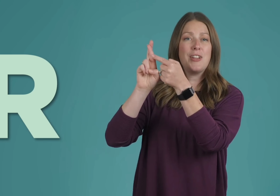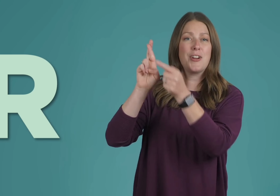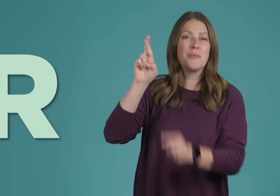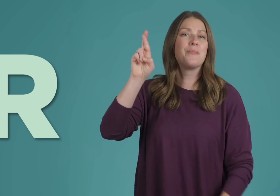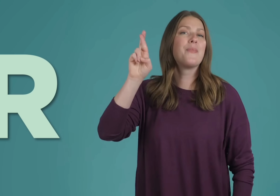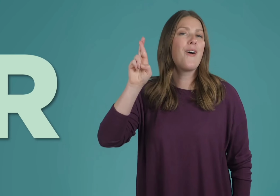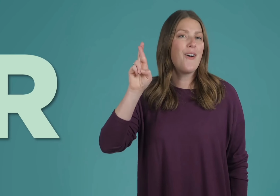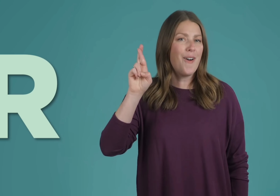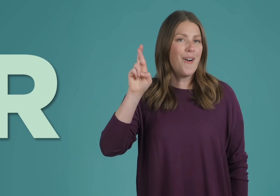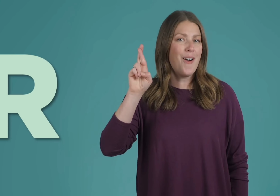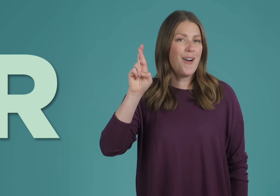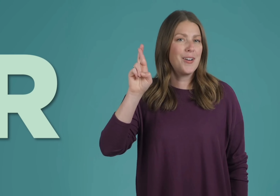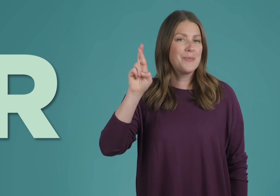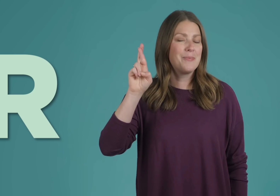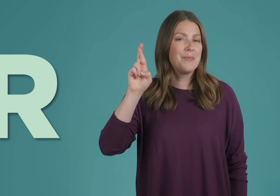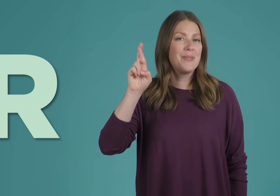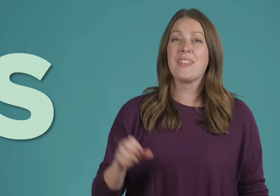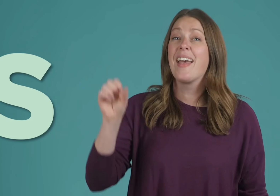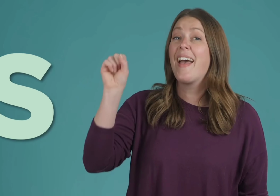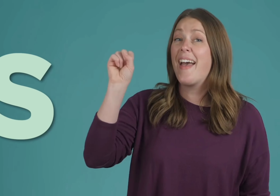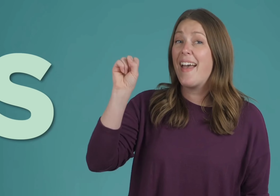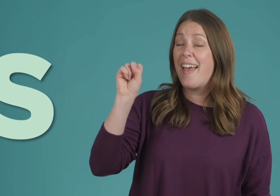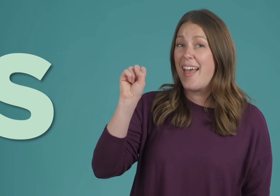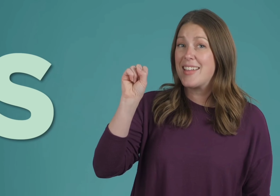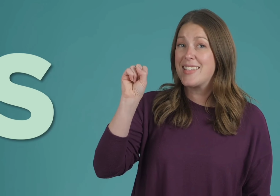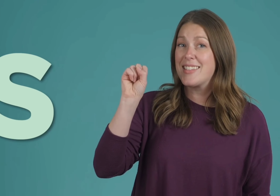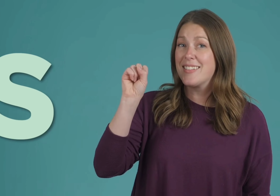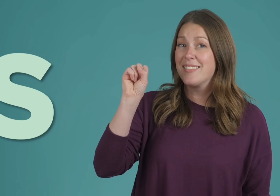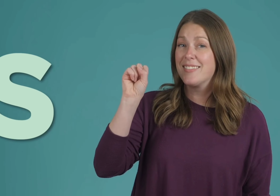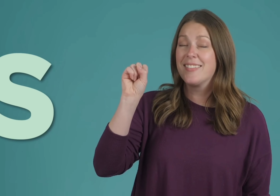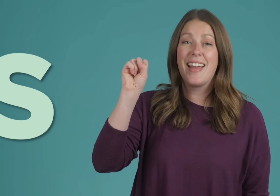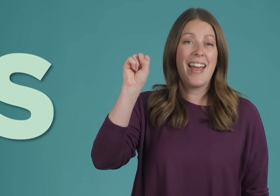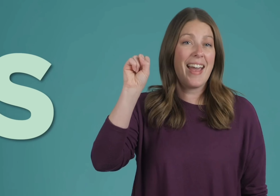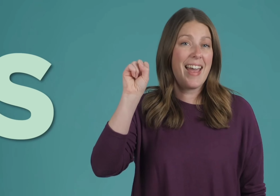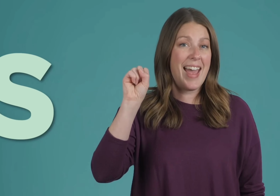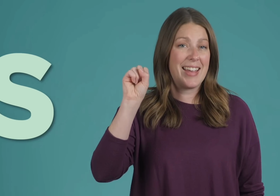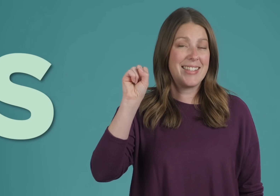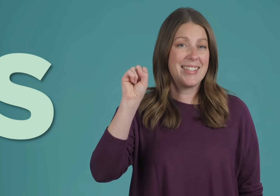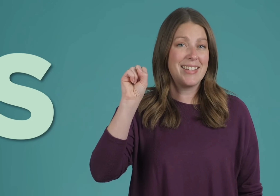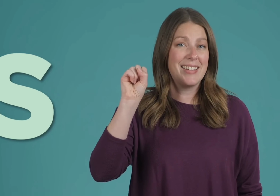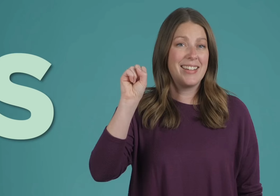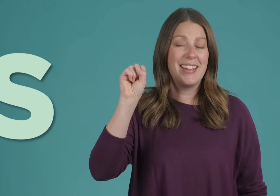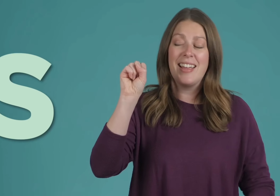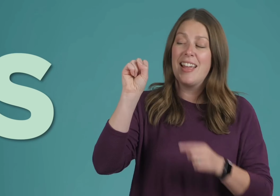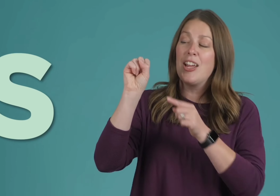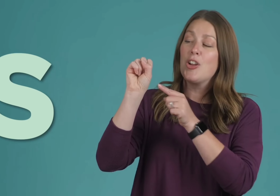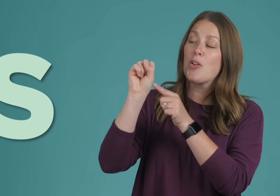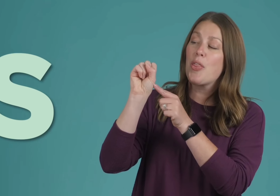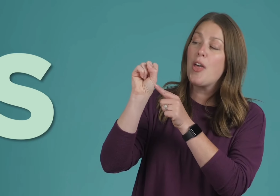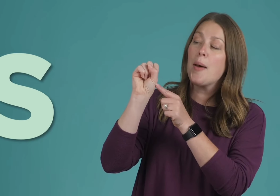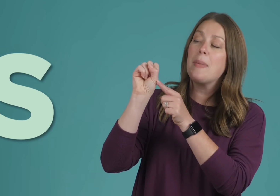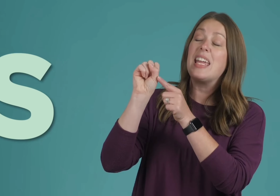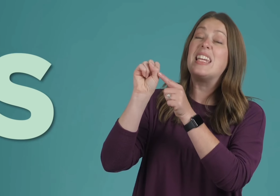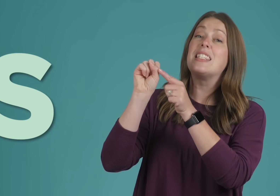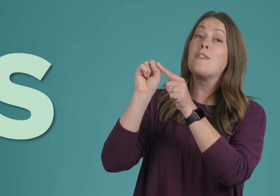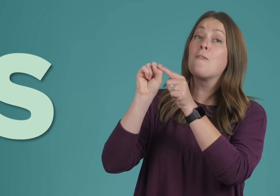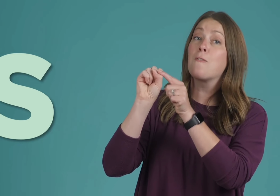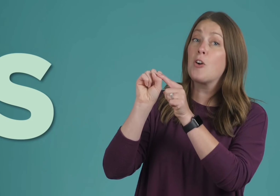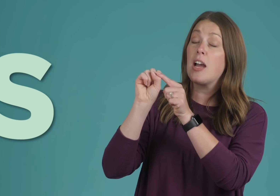finger. R. S. Gbẹ̀fẹ̀ kọyàn kò ṣùgbọ́n ẹ̀kọyàn kò. Is in front.